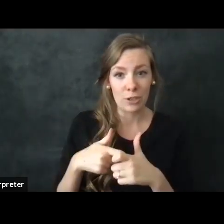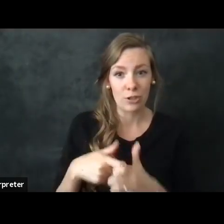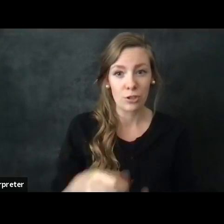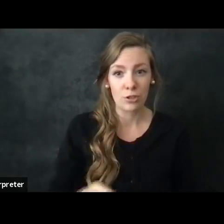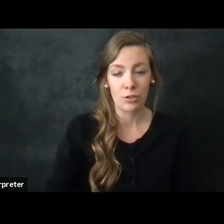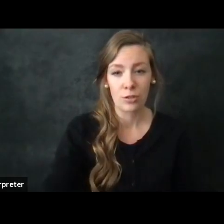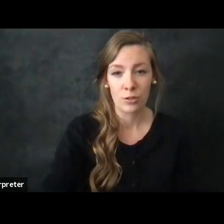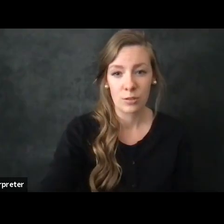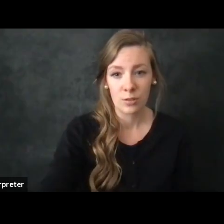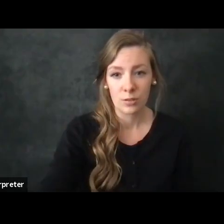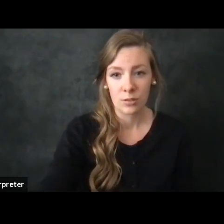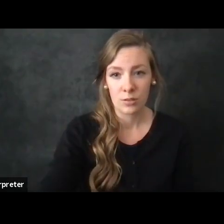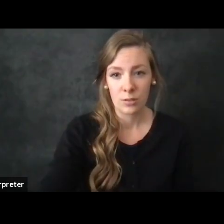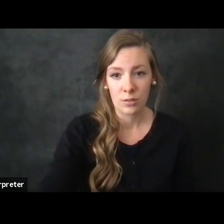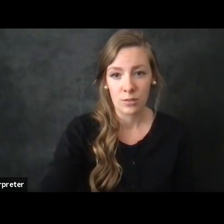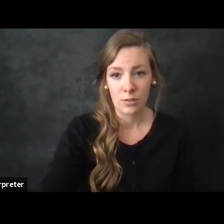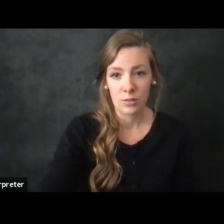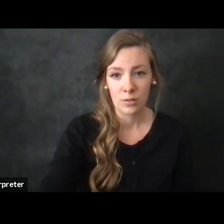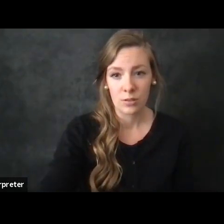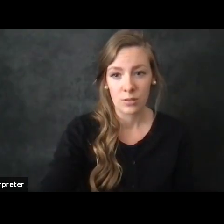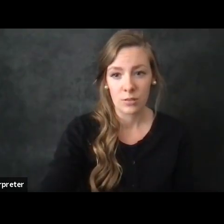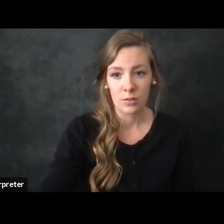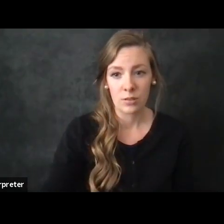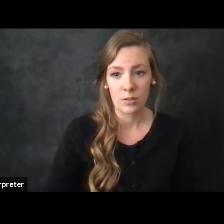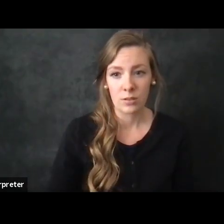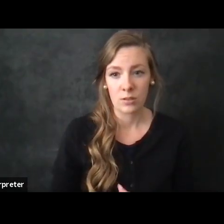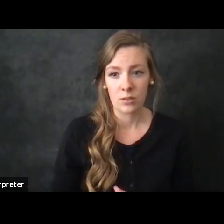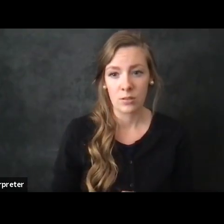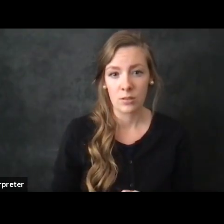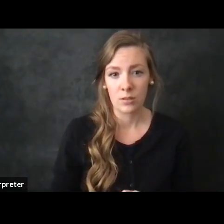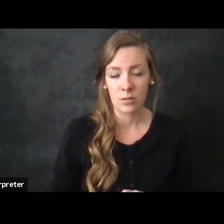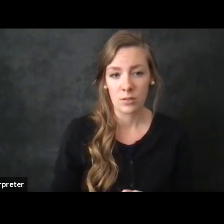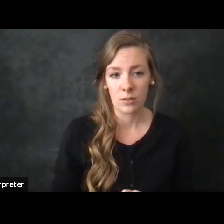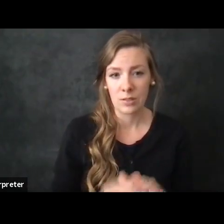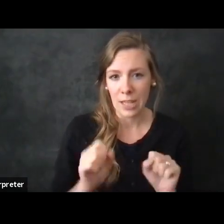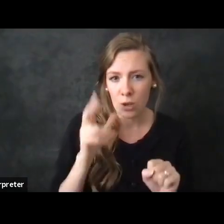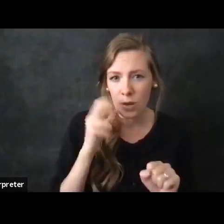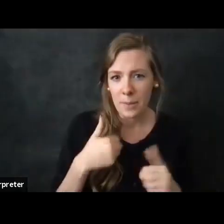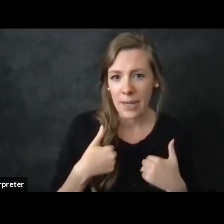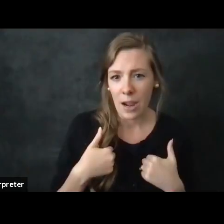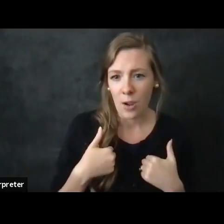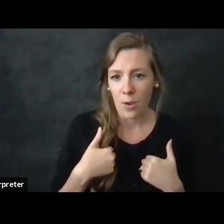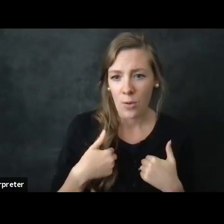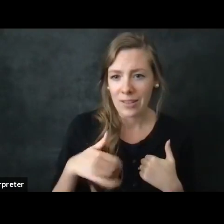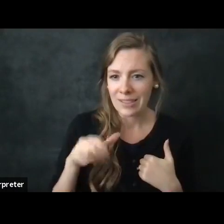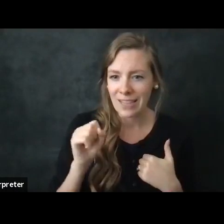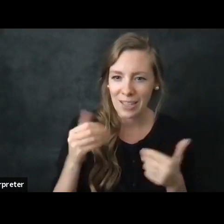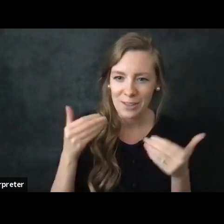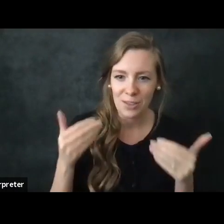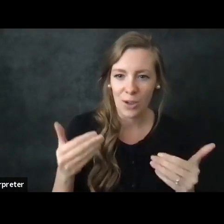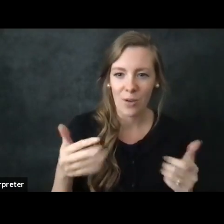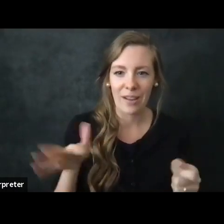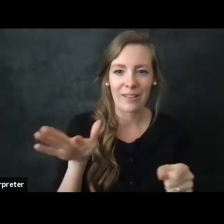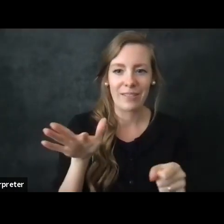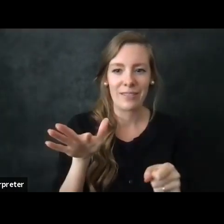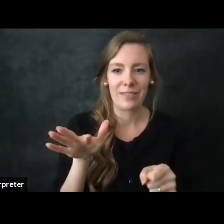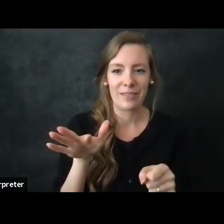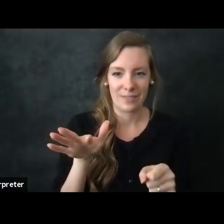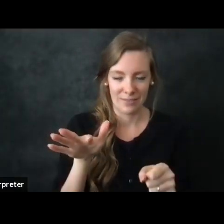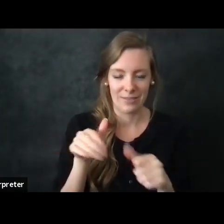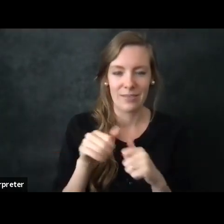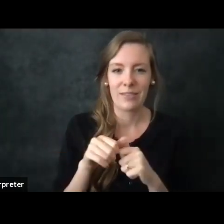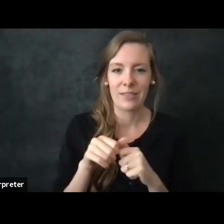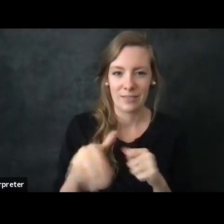us? Hi, Supervisor Hopkins, can you hear me now? Yes, wonderful. Some behind the